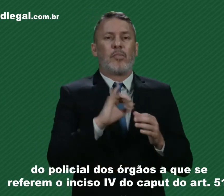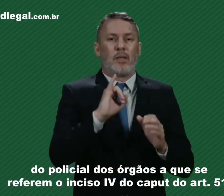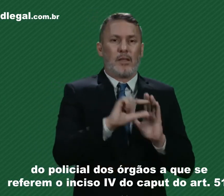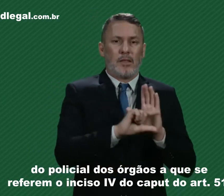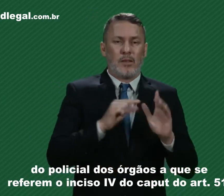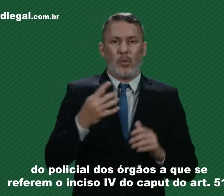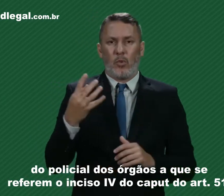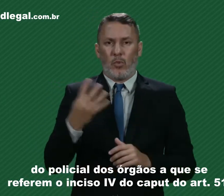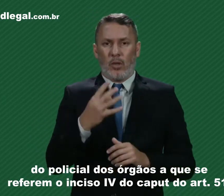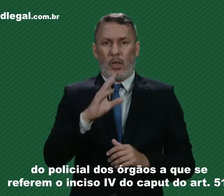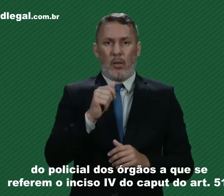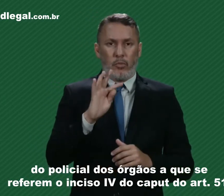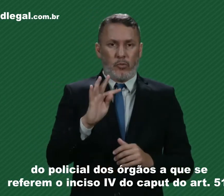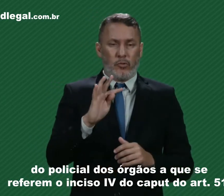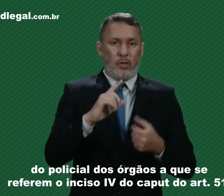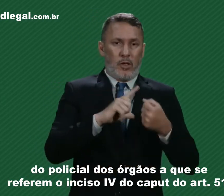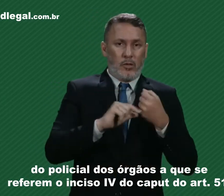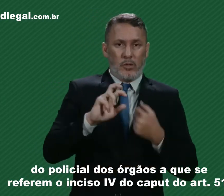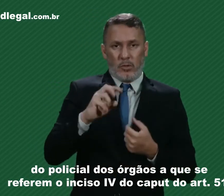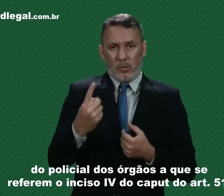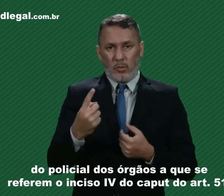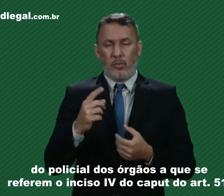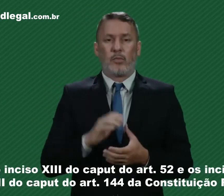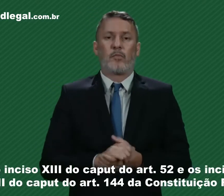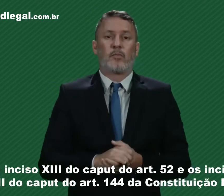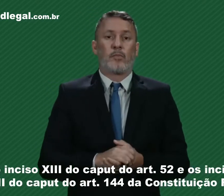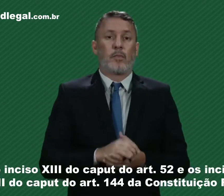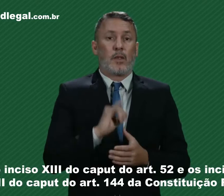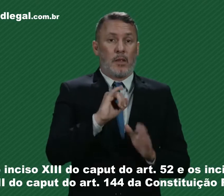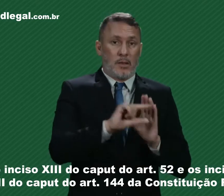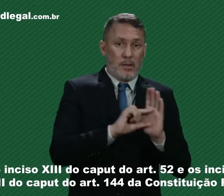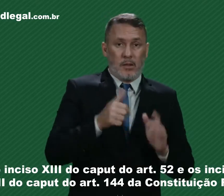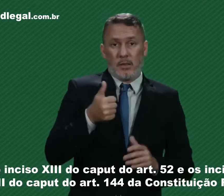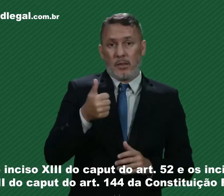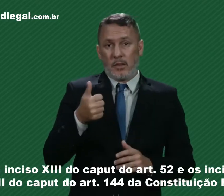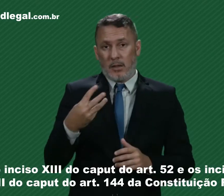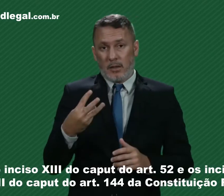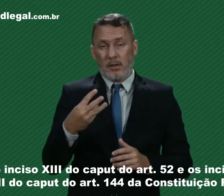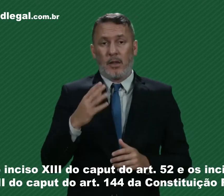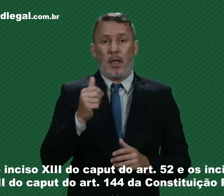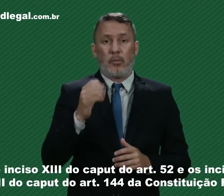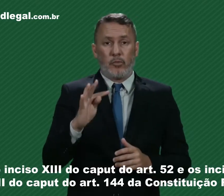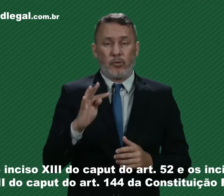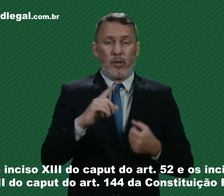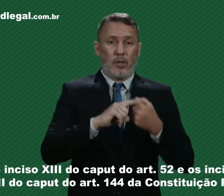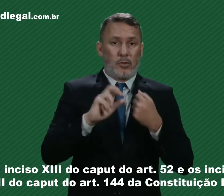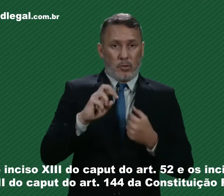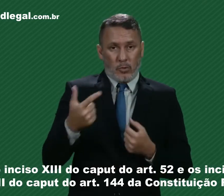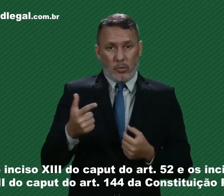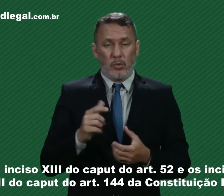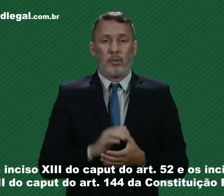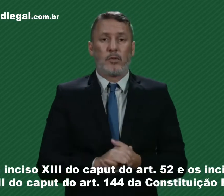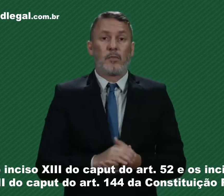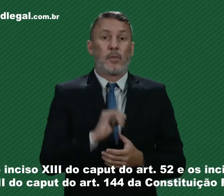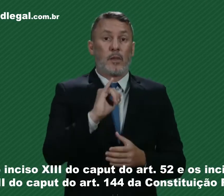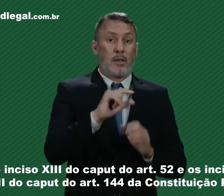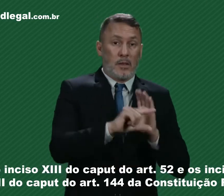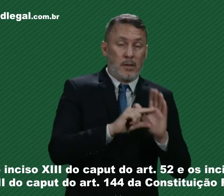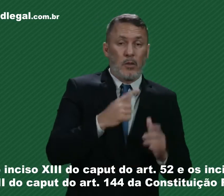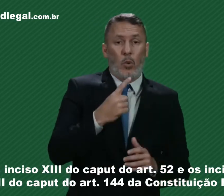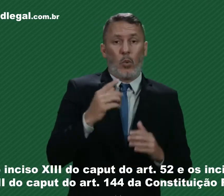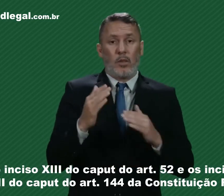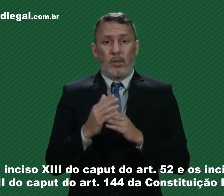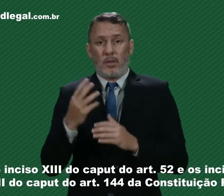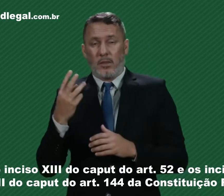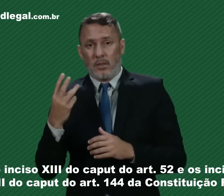refere o inciso 4 do caput do artigo 51, o inciso 13 do caput do artigo 52 e os incisos 1